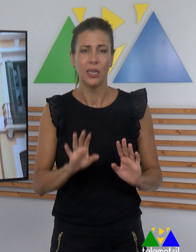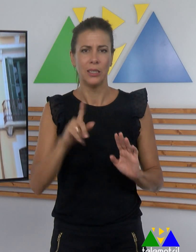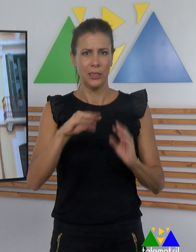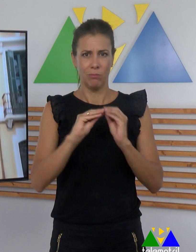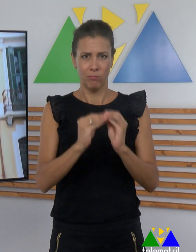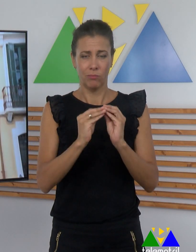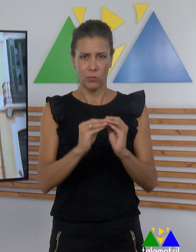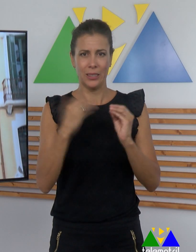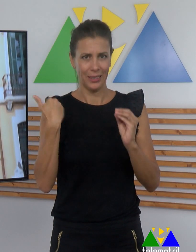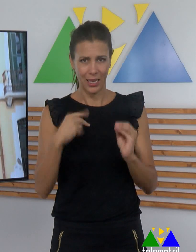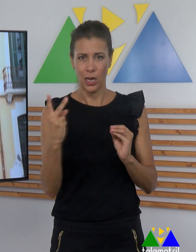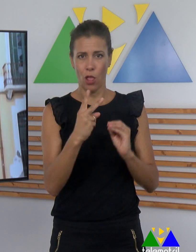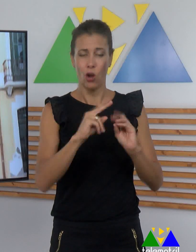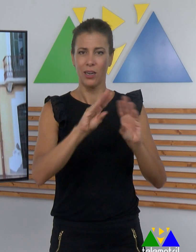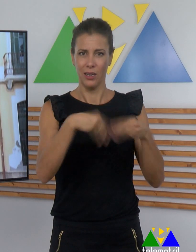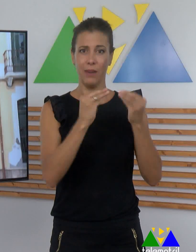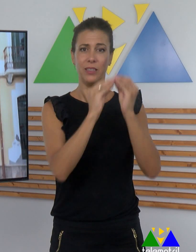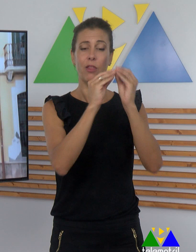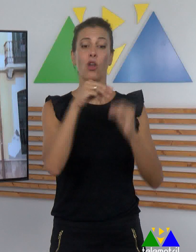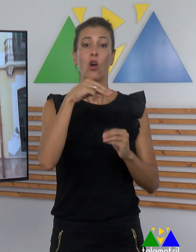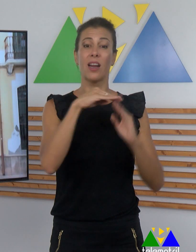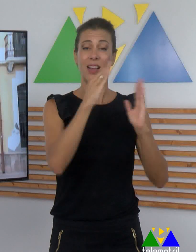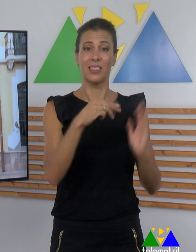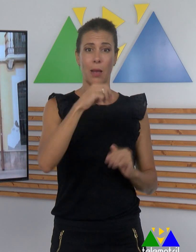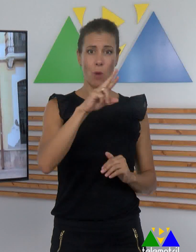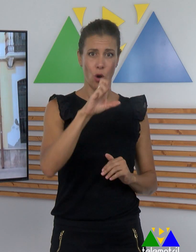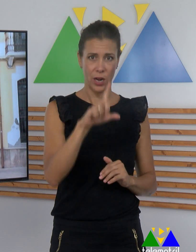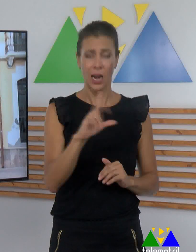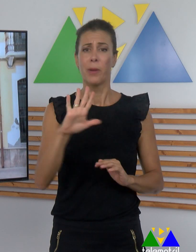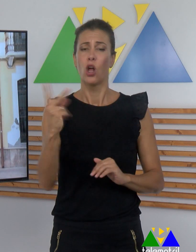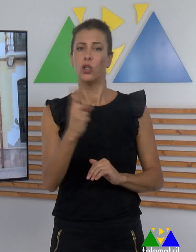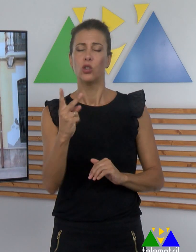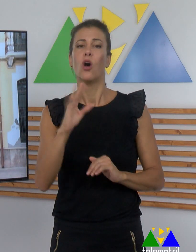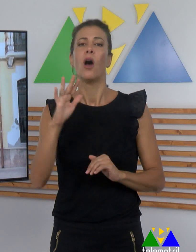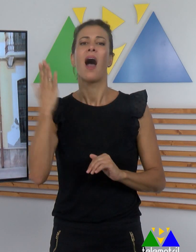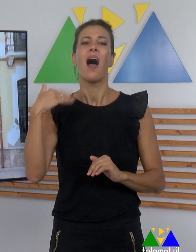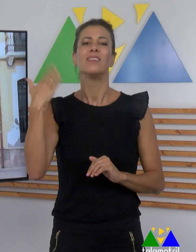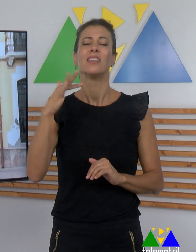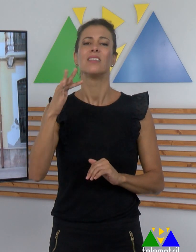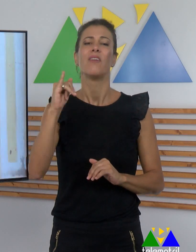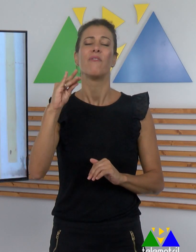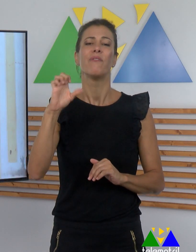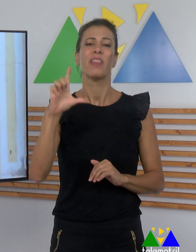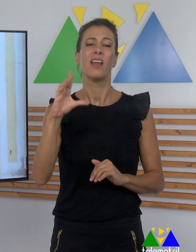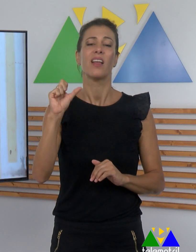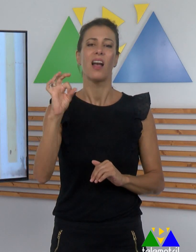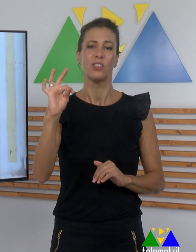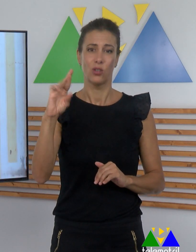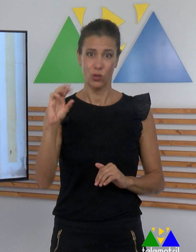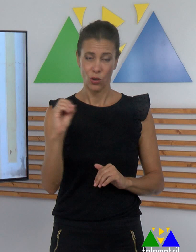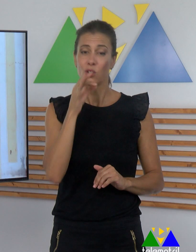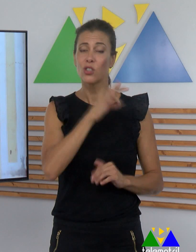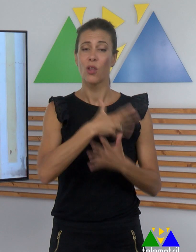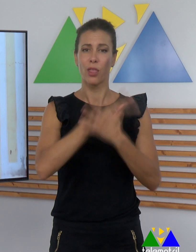dos, ¿no? Una, la casa de Pedro Moreu, las dos fueron de la familia Ruiz de Castro en el siglo XVIII. Y